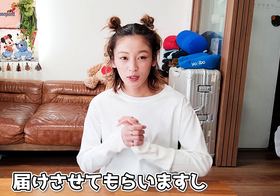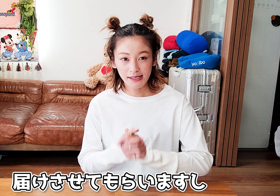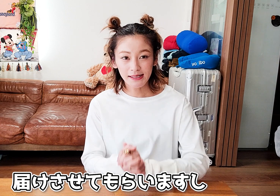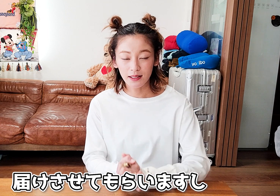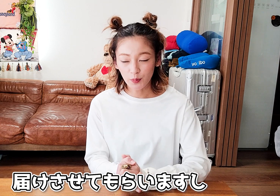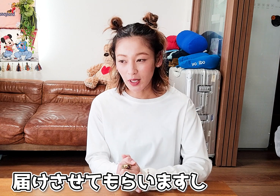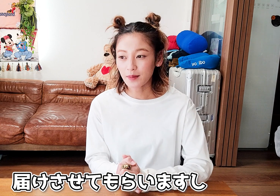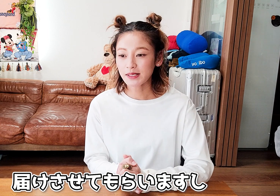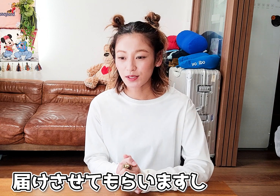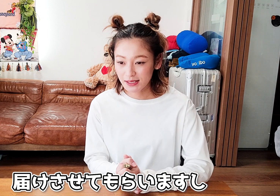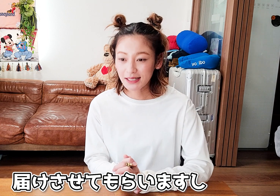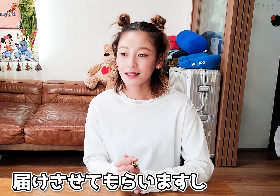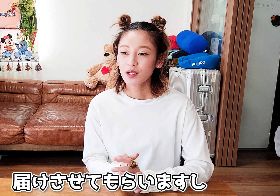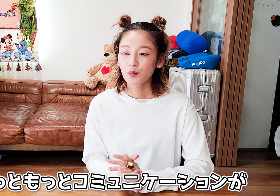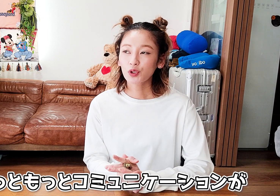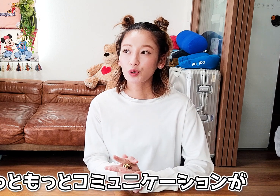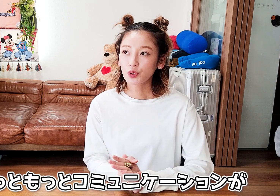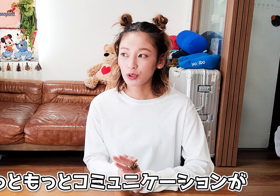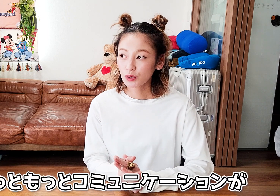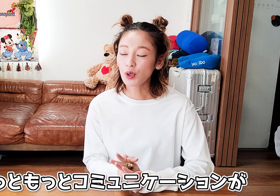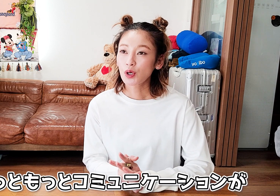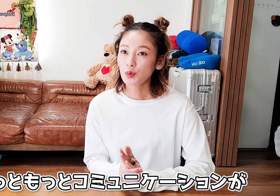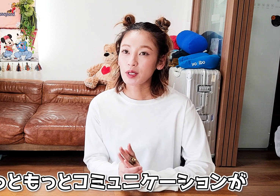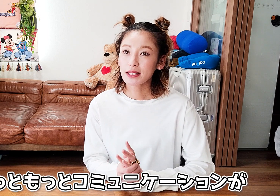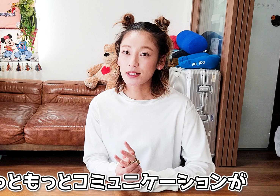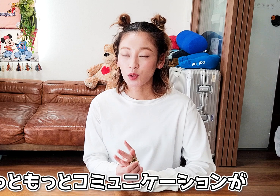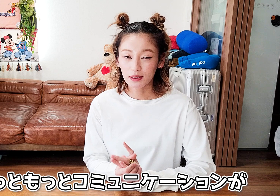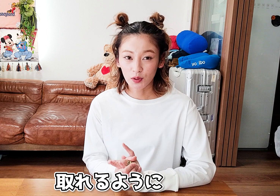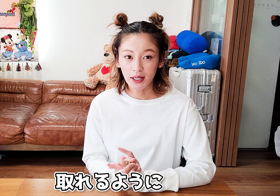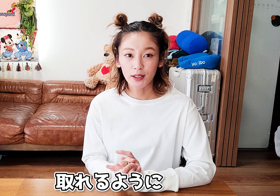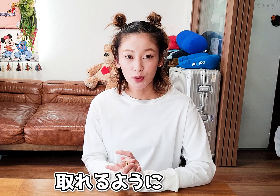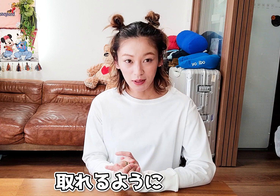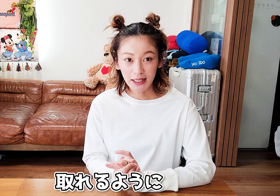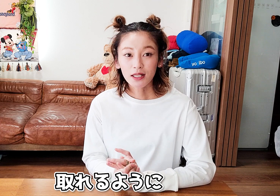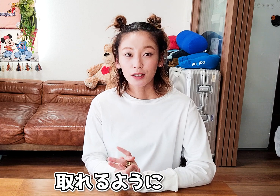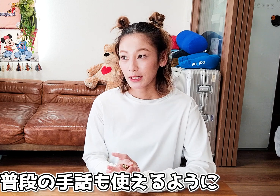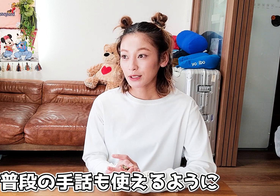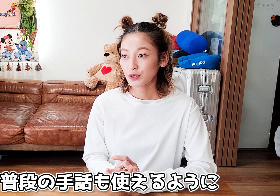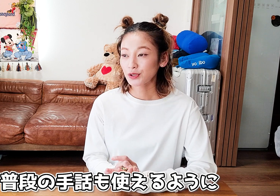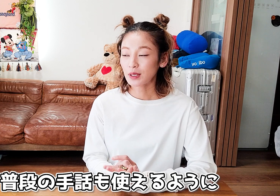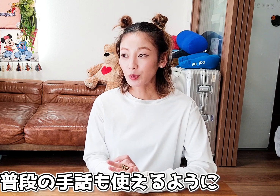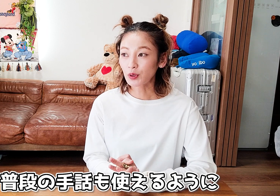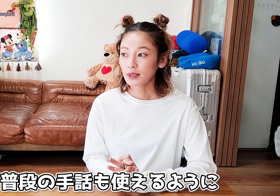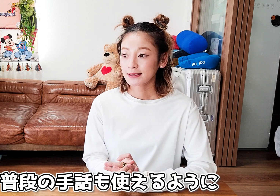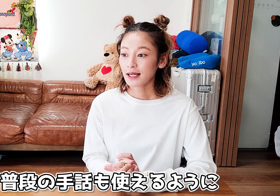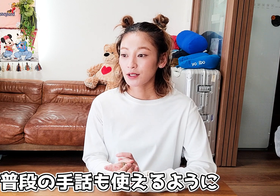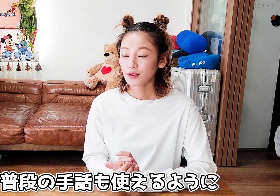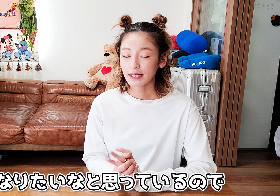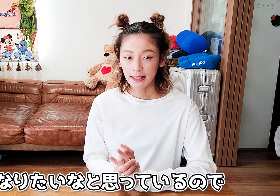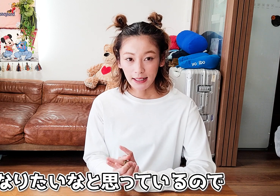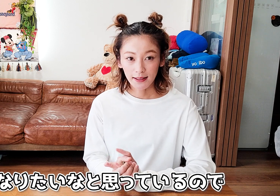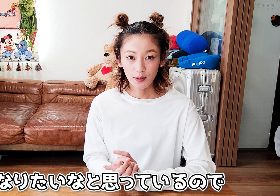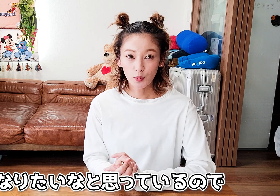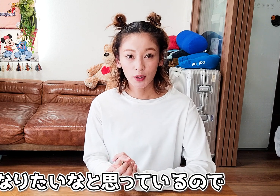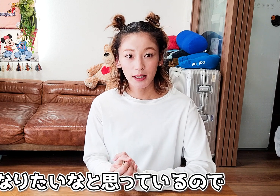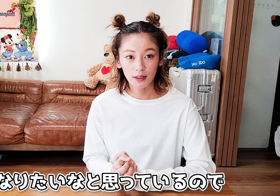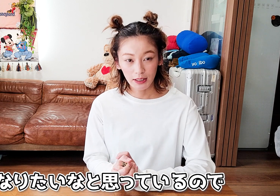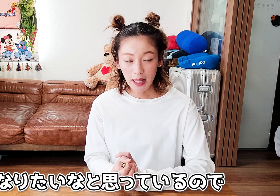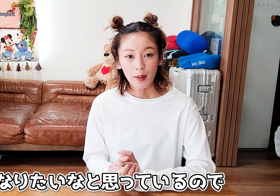けさせてもらいますし、もっともっとコミュニケーションが取れるように普段の手話も使えるようになりたいなと思っているので、